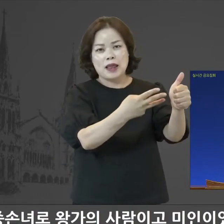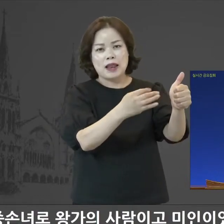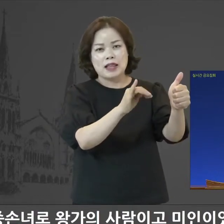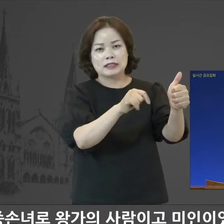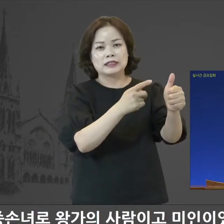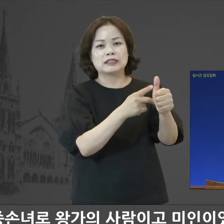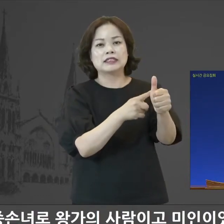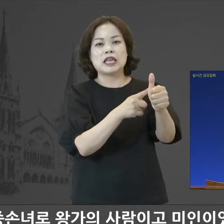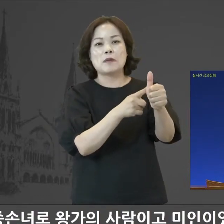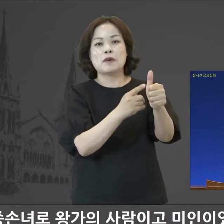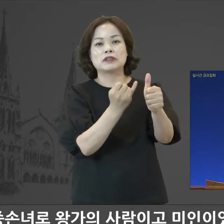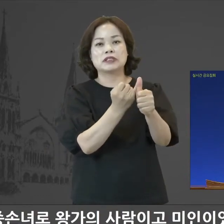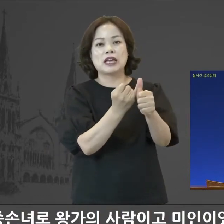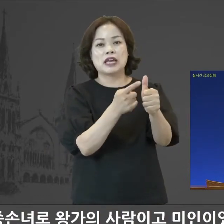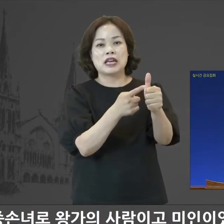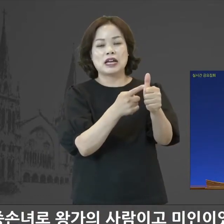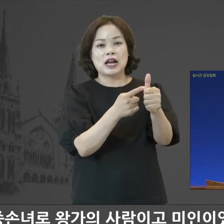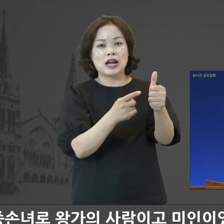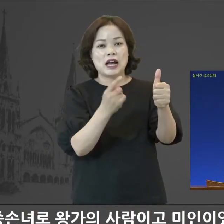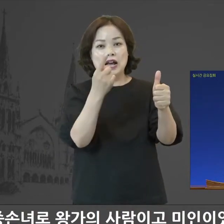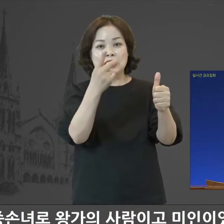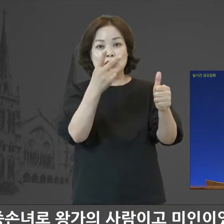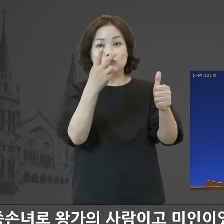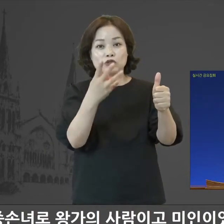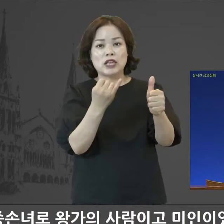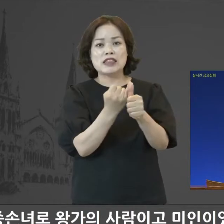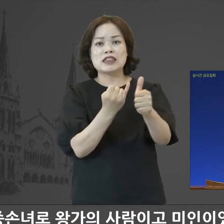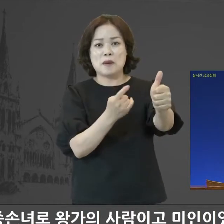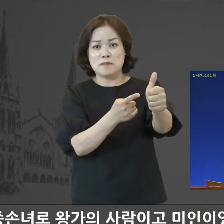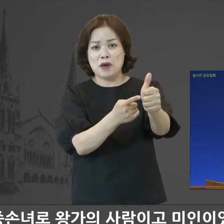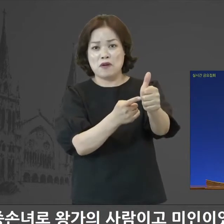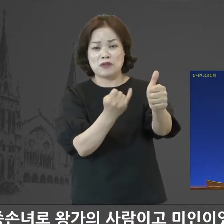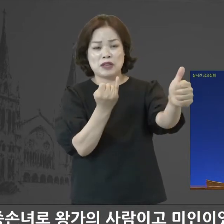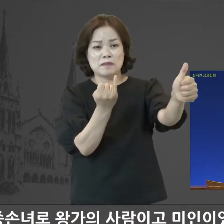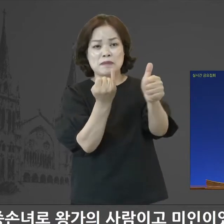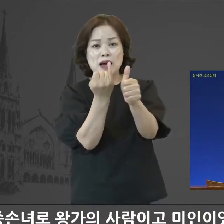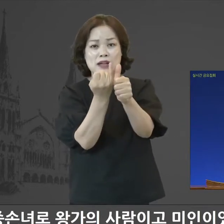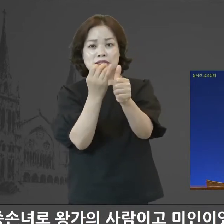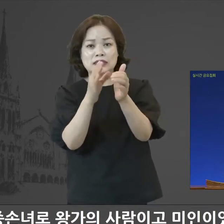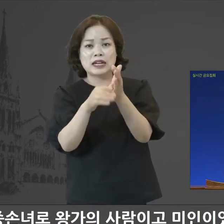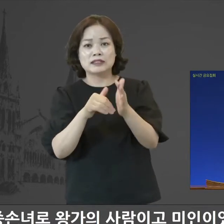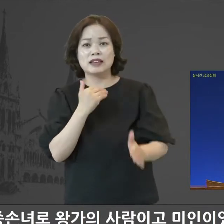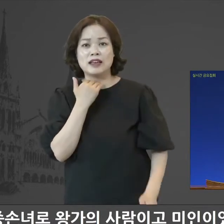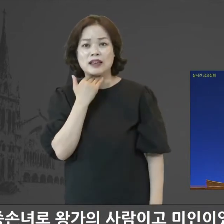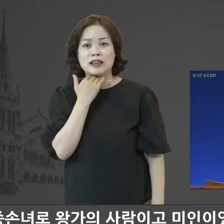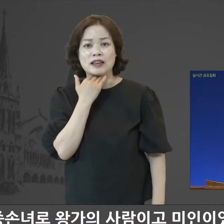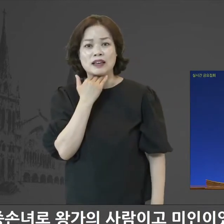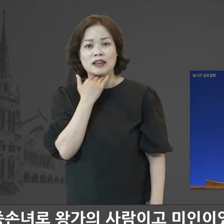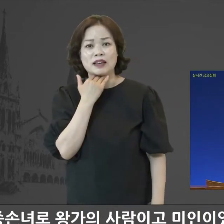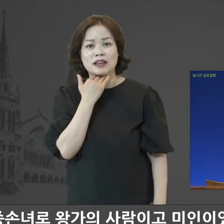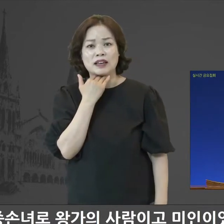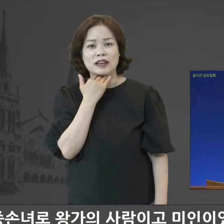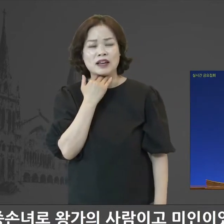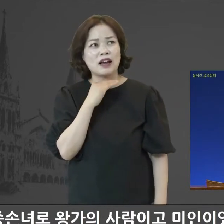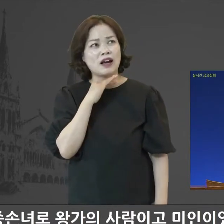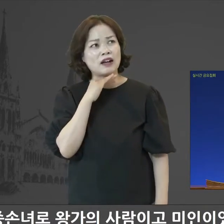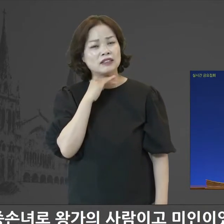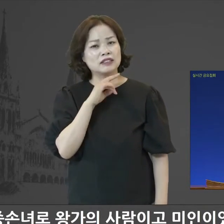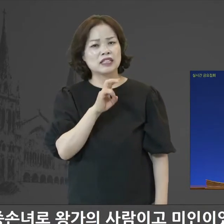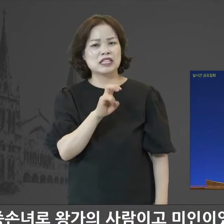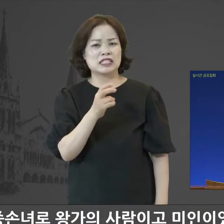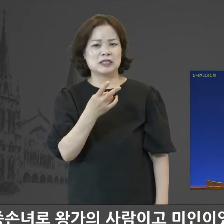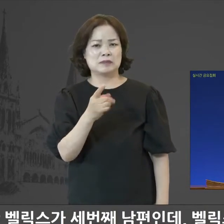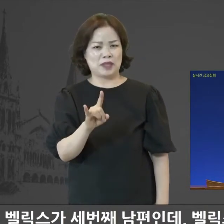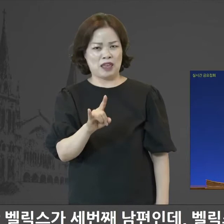남편인데 세 번째 남편인 벨릭스를 맞이할 때에 나이가 아직 20대였답니다. 20도